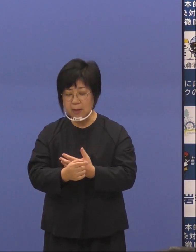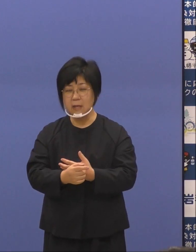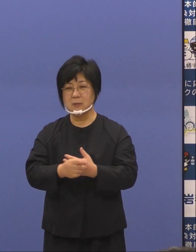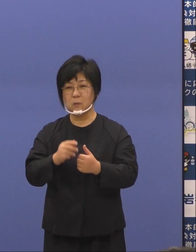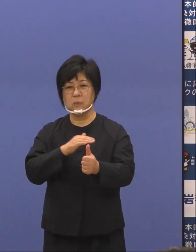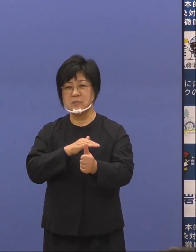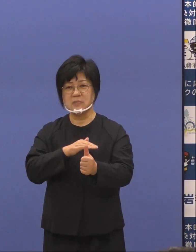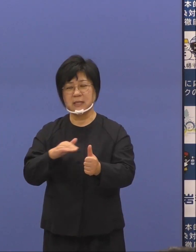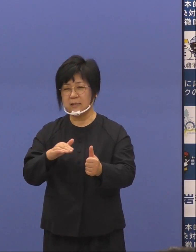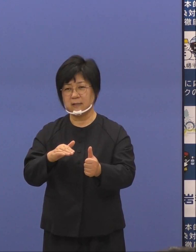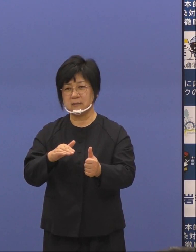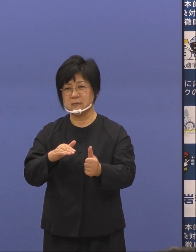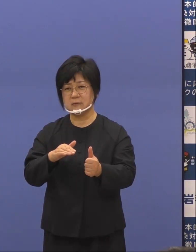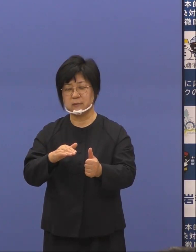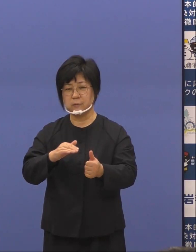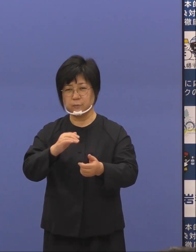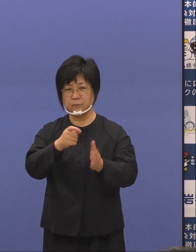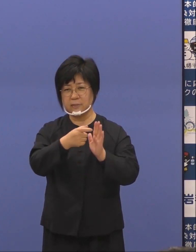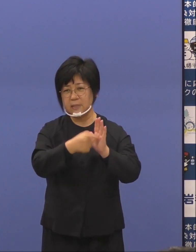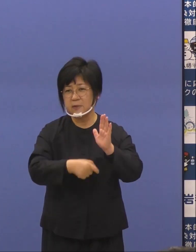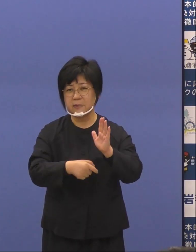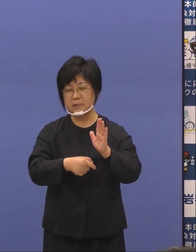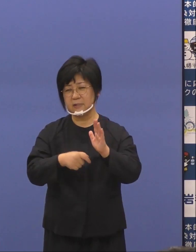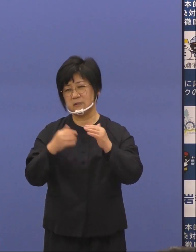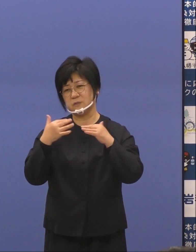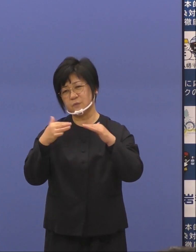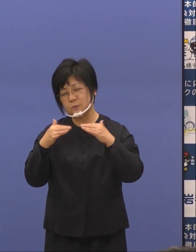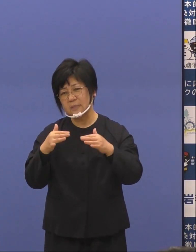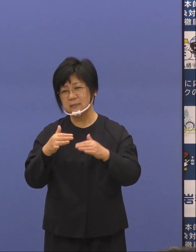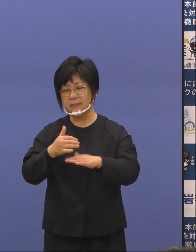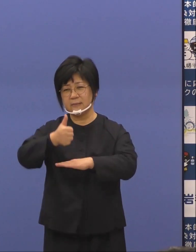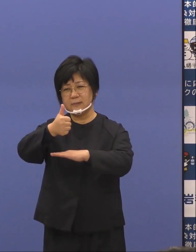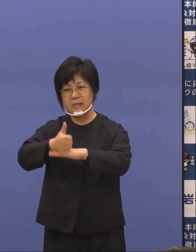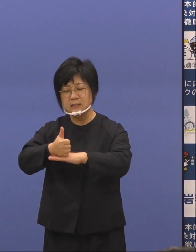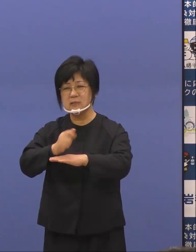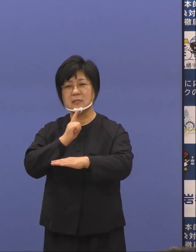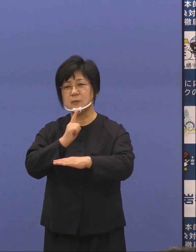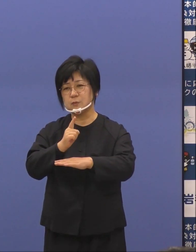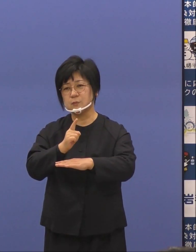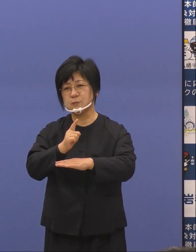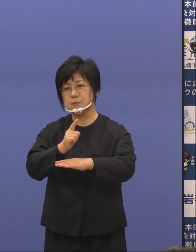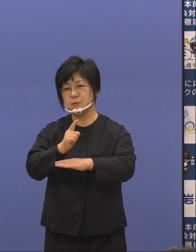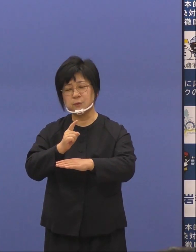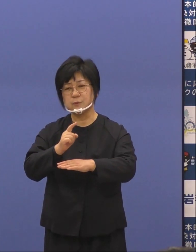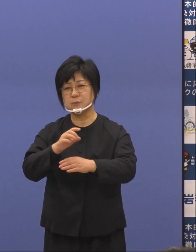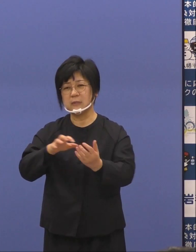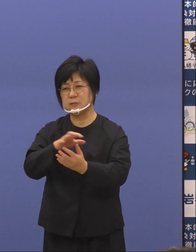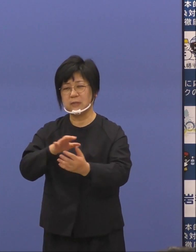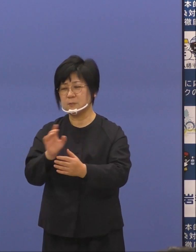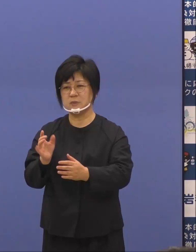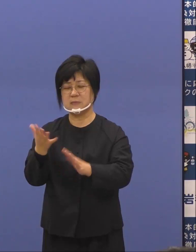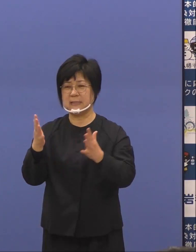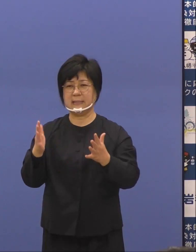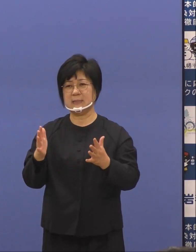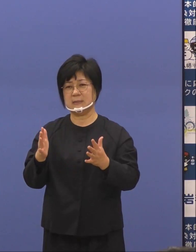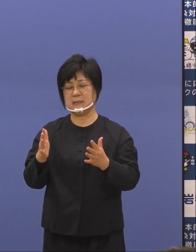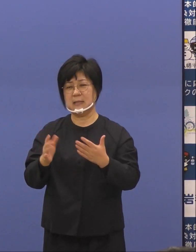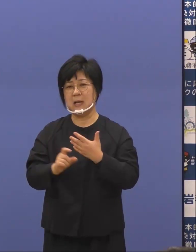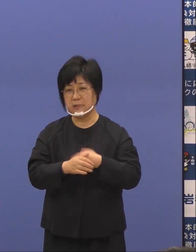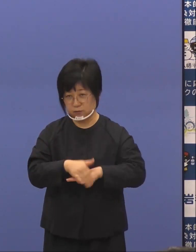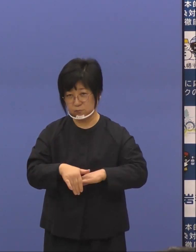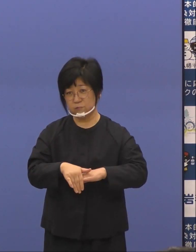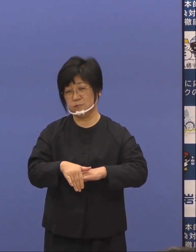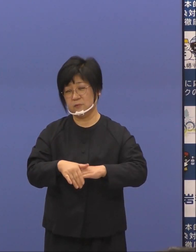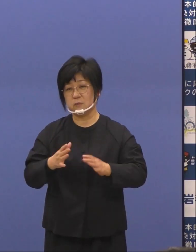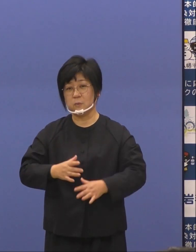うザレ元大臣が言うなんていうことはありえなかったはずですし、統一教会との関係をいつまでもこう説明